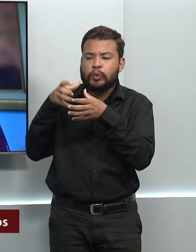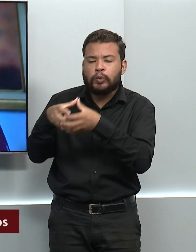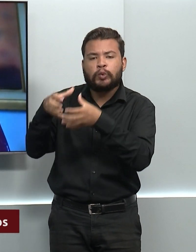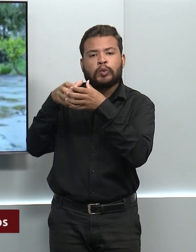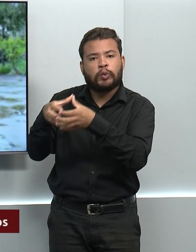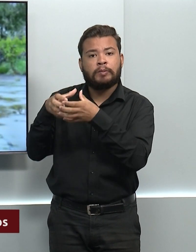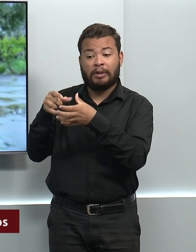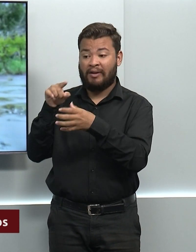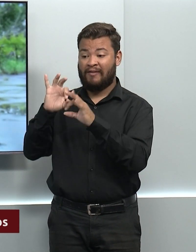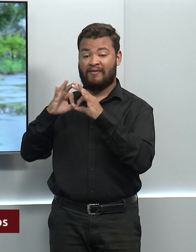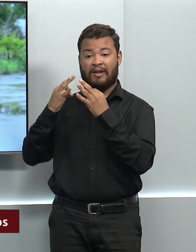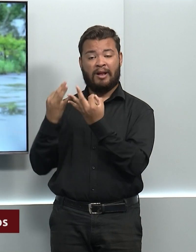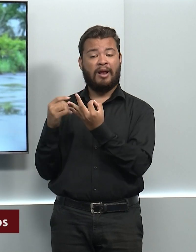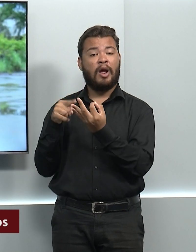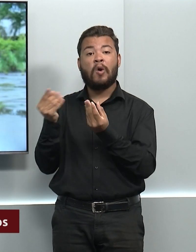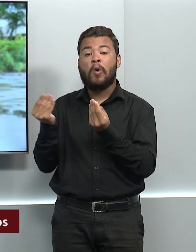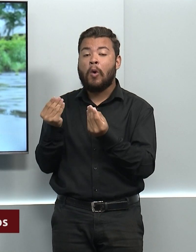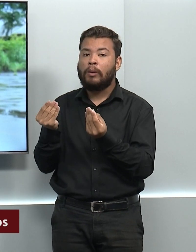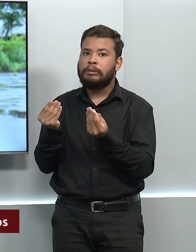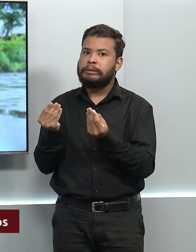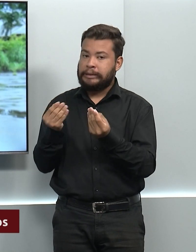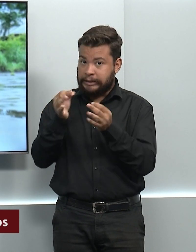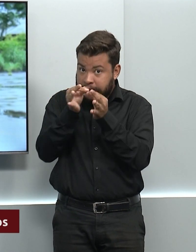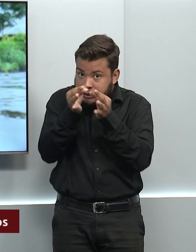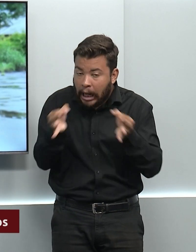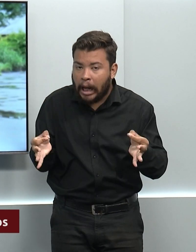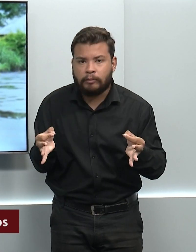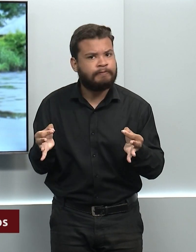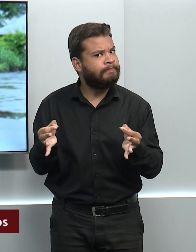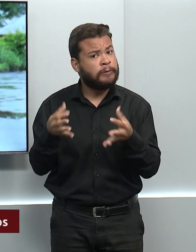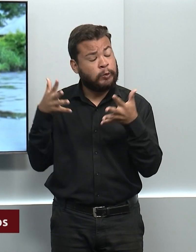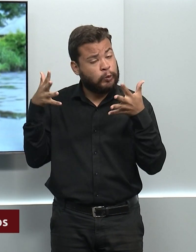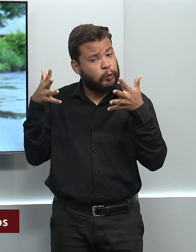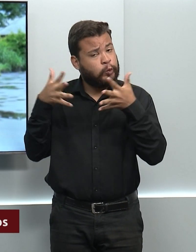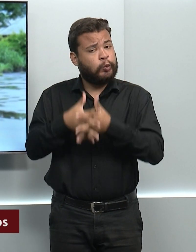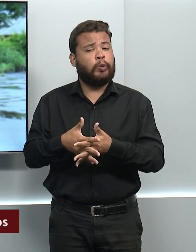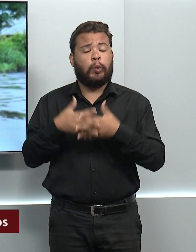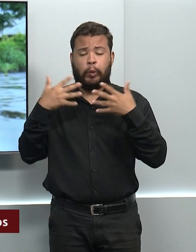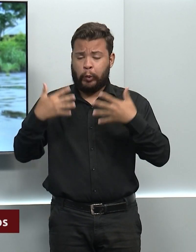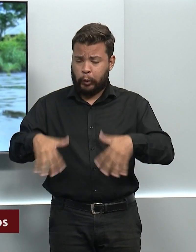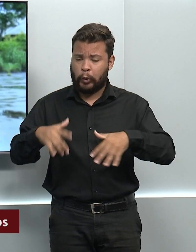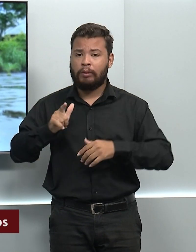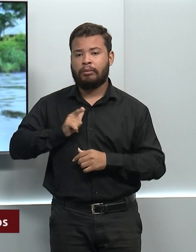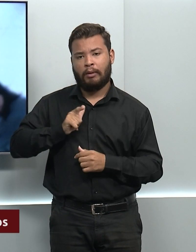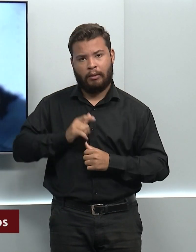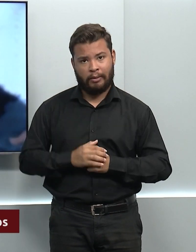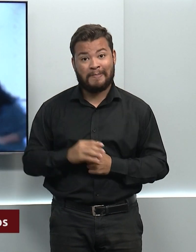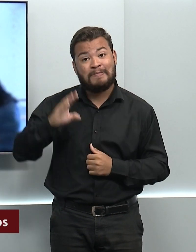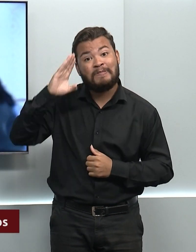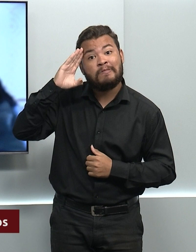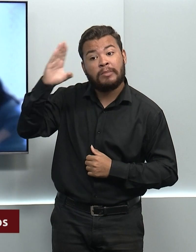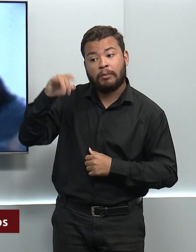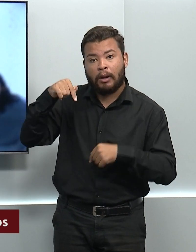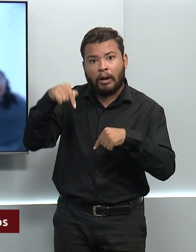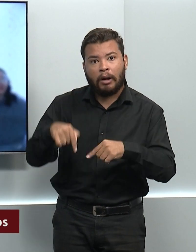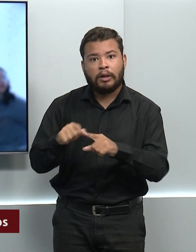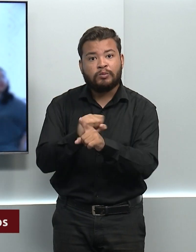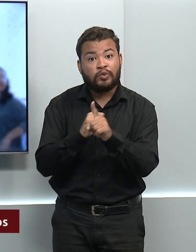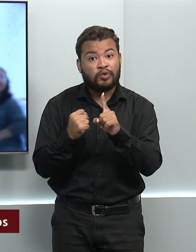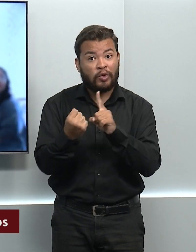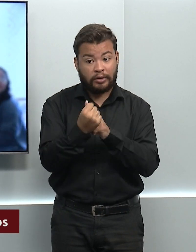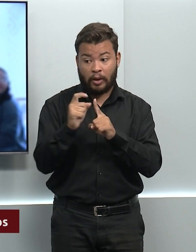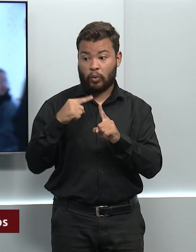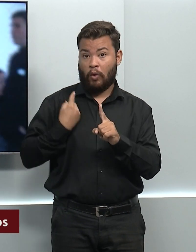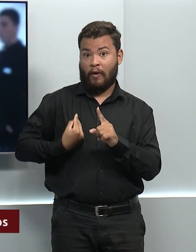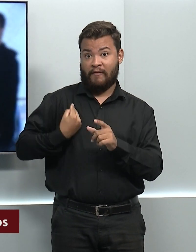família, ele é bastante complexo. É bastante complexo, ainda mais uma sociedade que nós